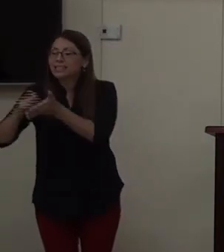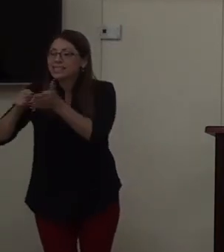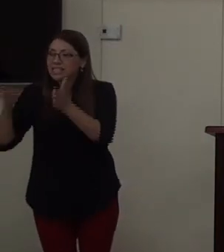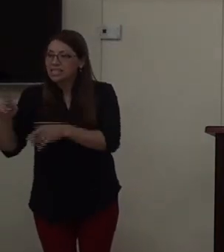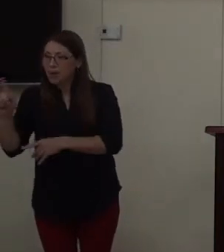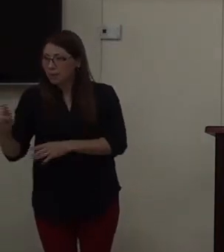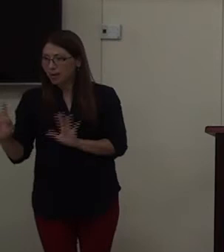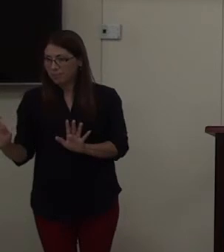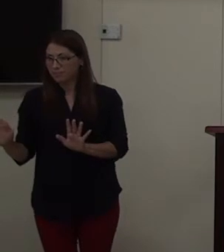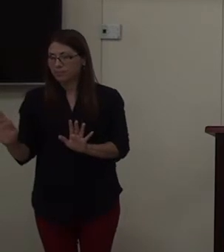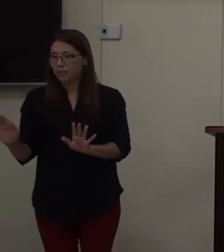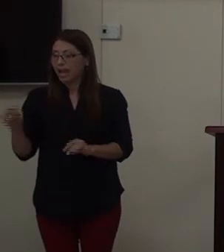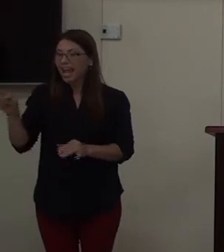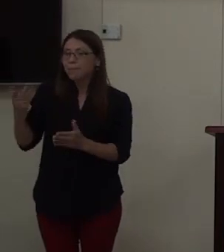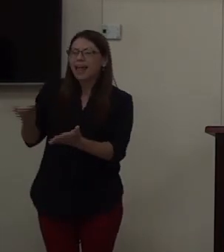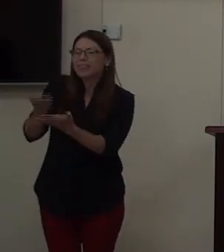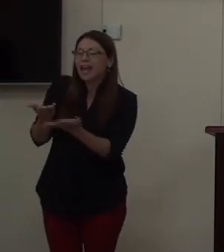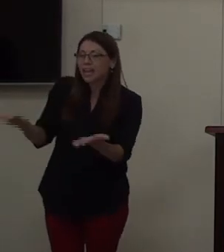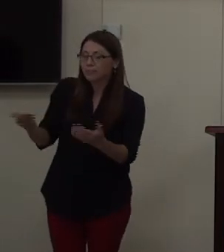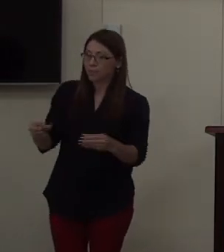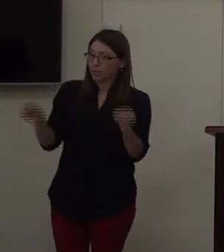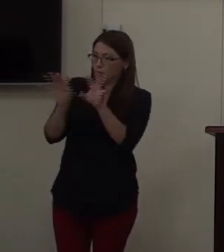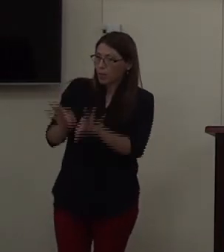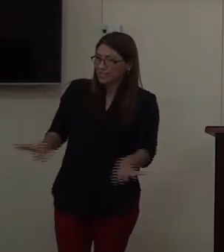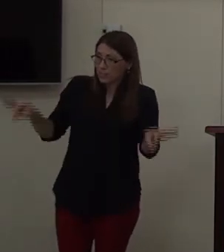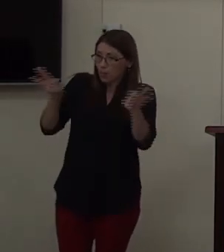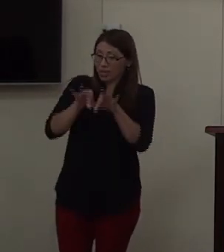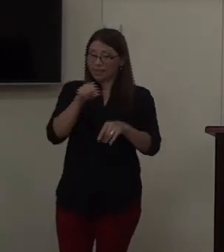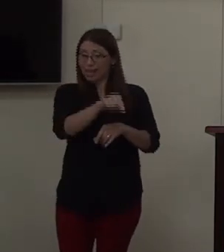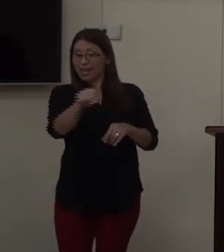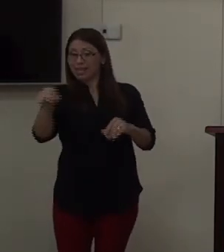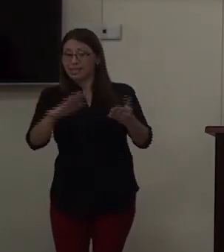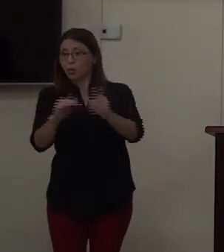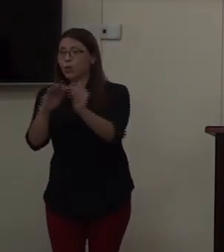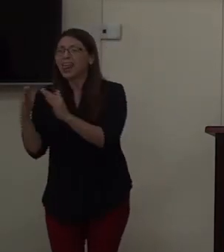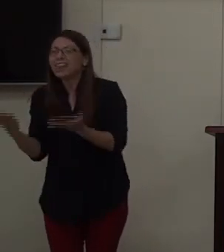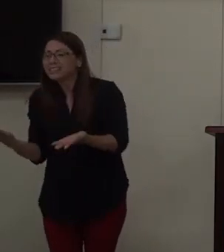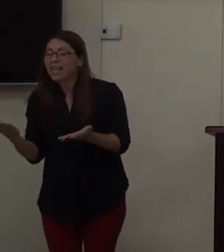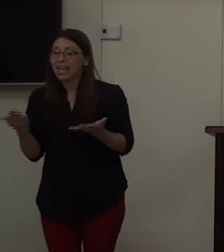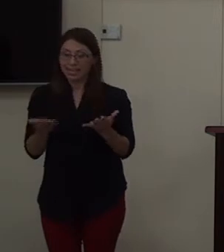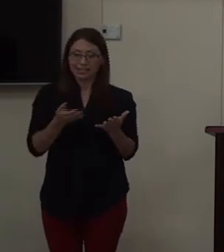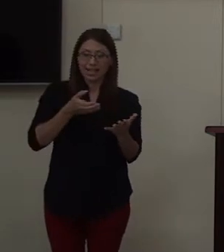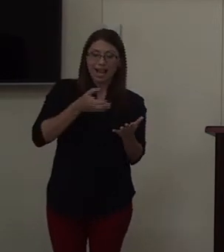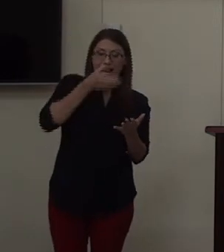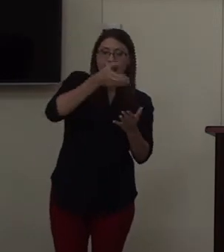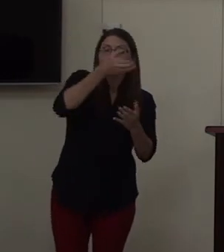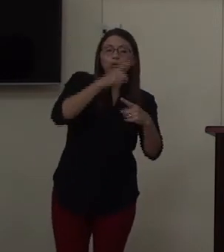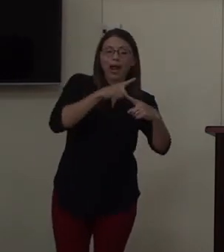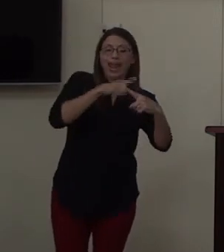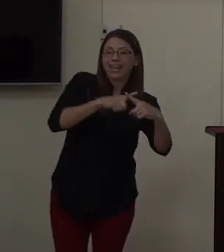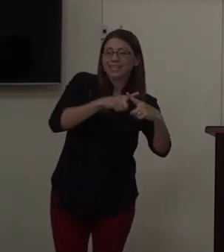precisamente es que, dado que lo más importante en estas comunidades es el vínculo entre la cultura X y